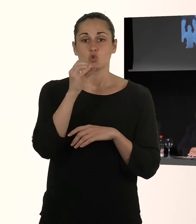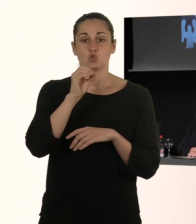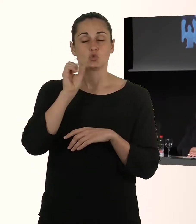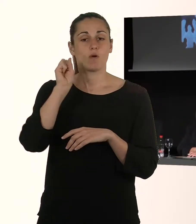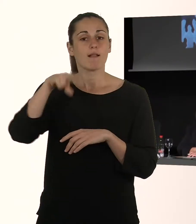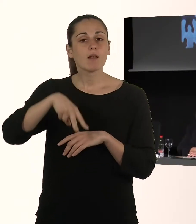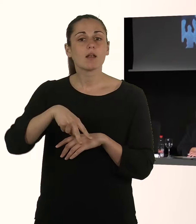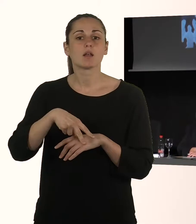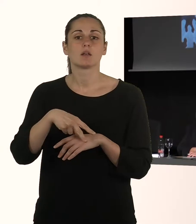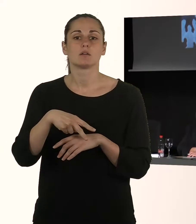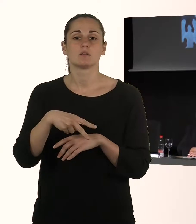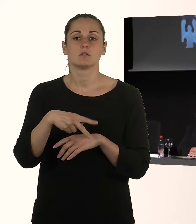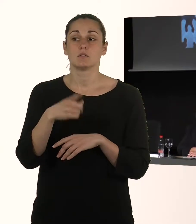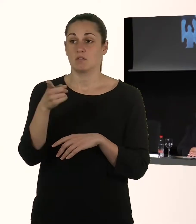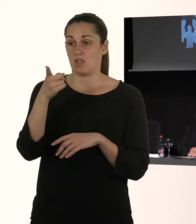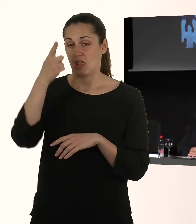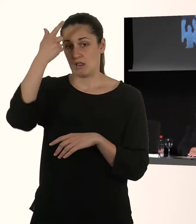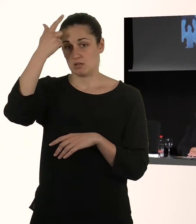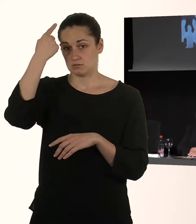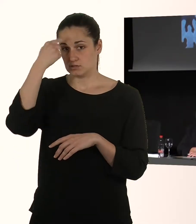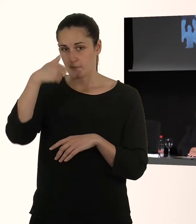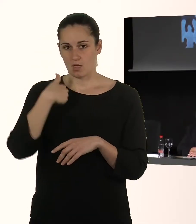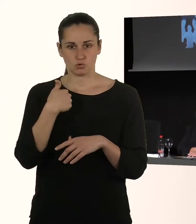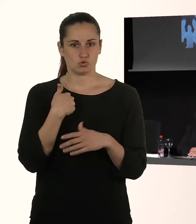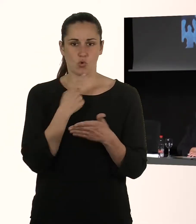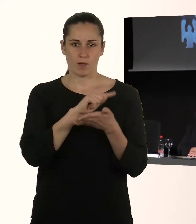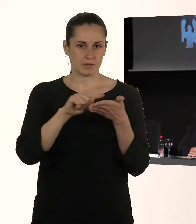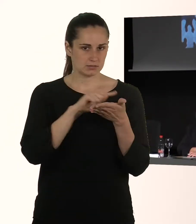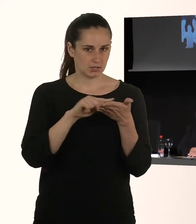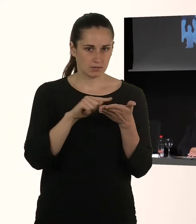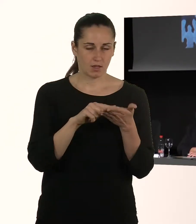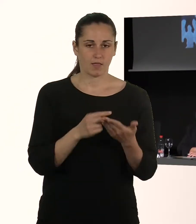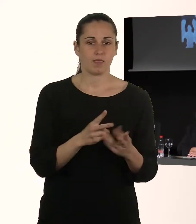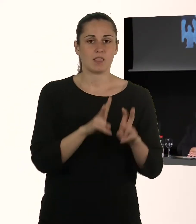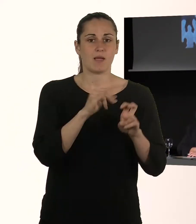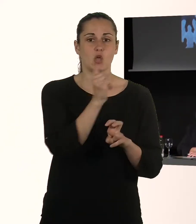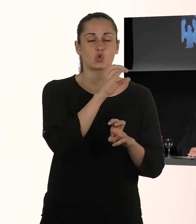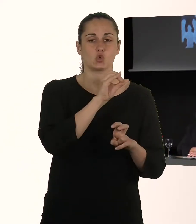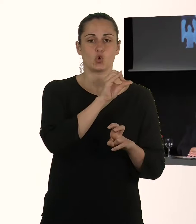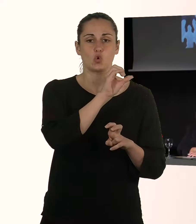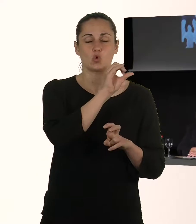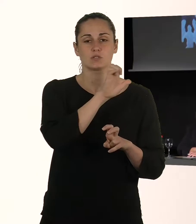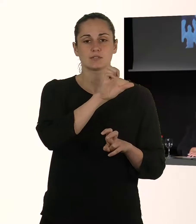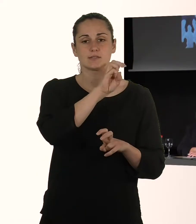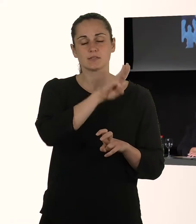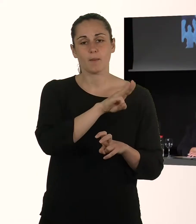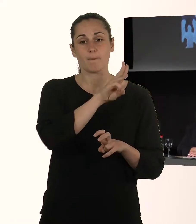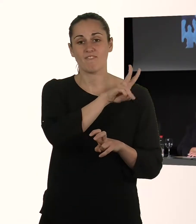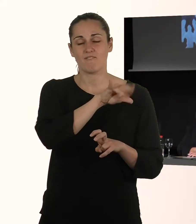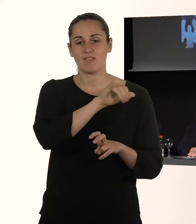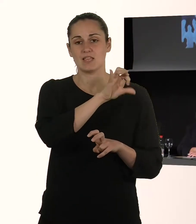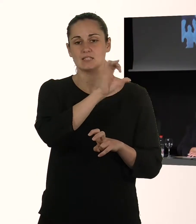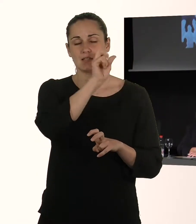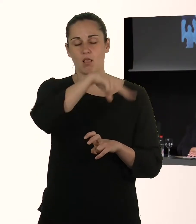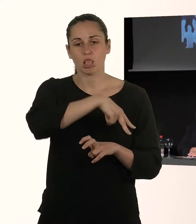escrito en esta obra de Todos los colores de Josep Vicent Marqués el capítulo sobre